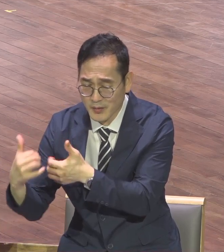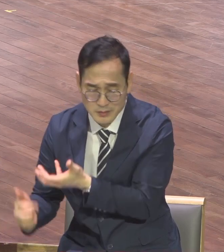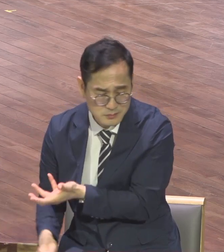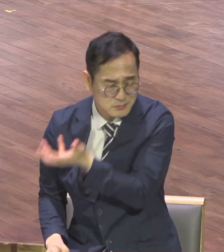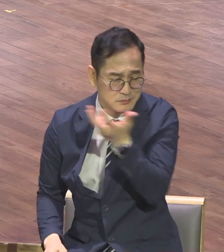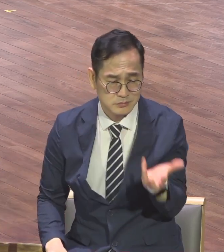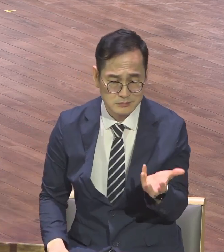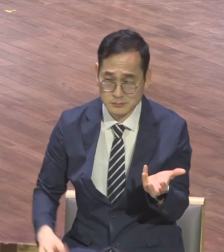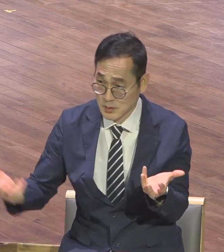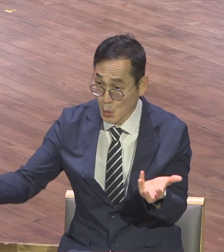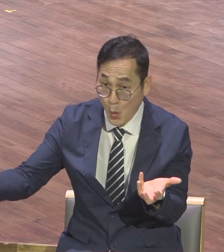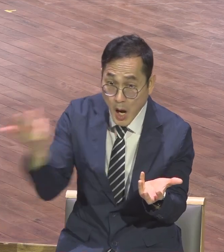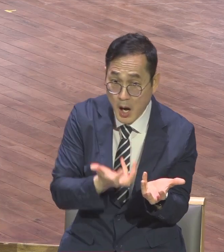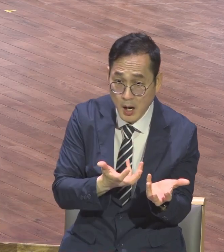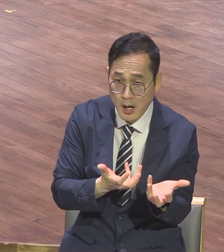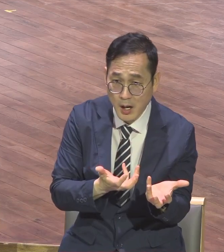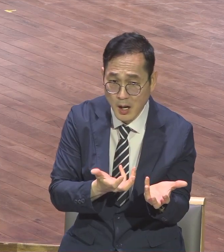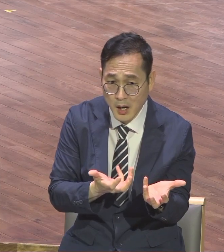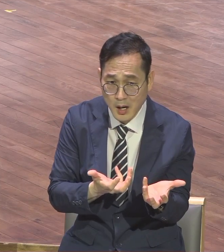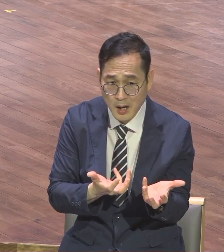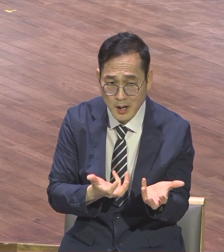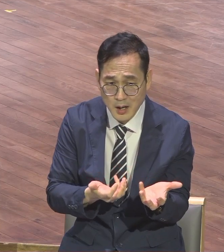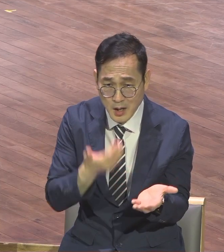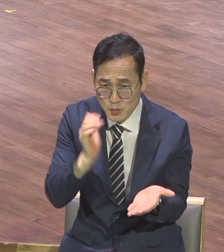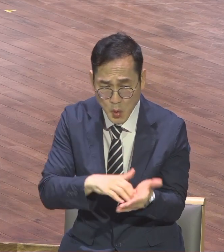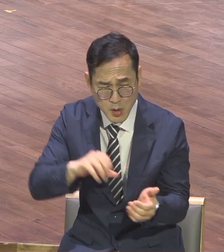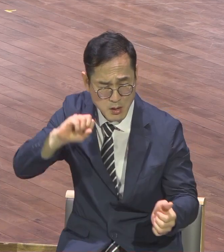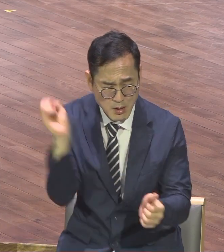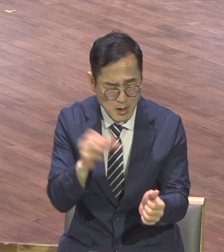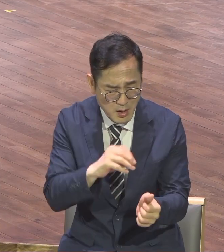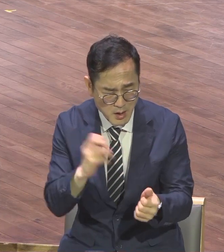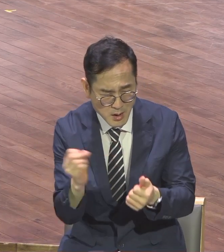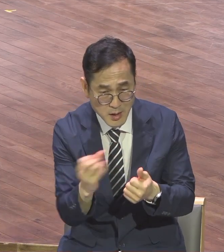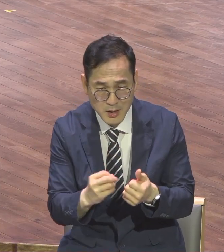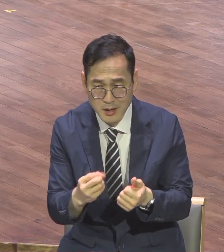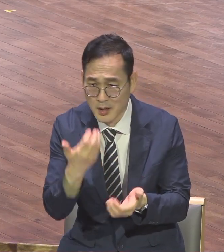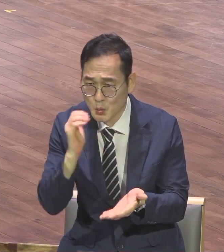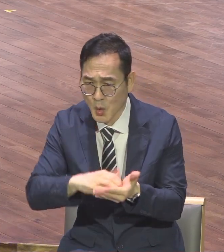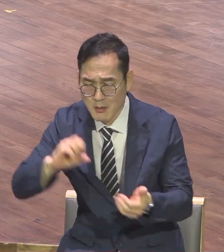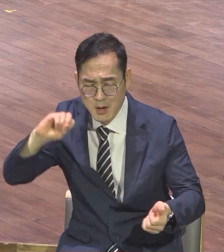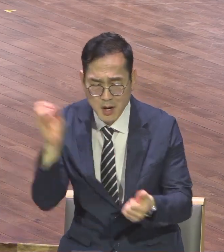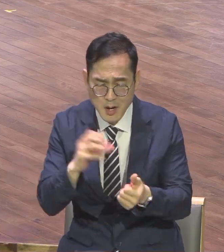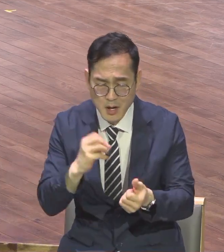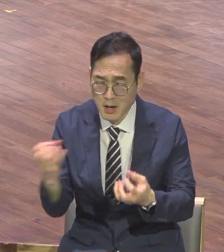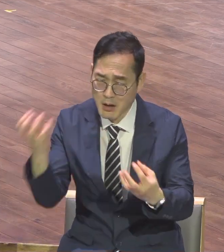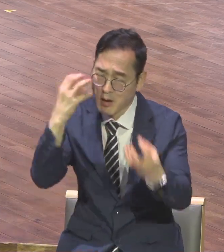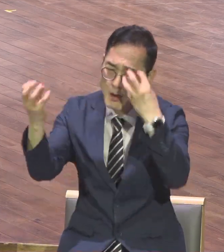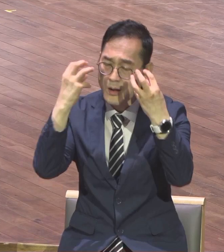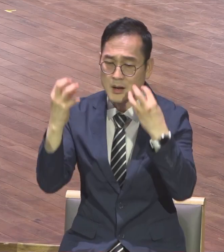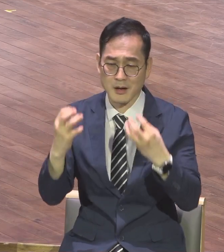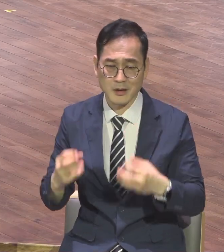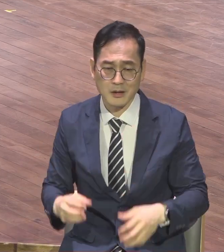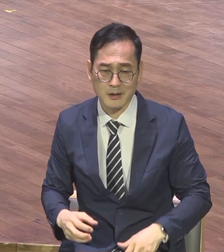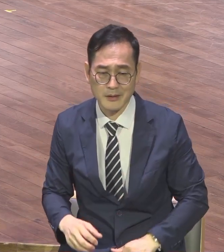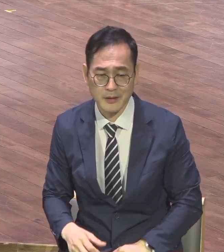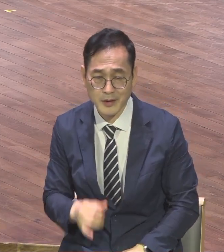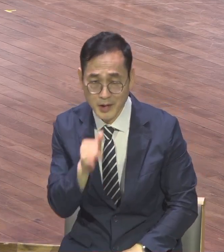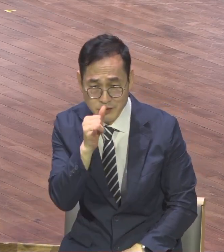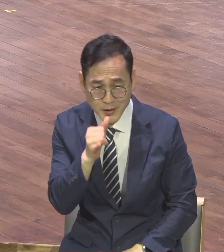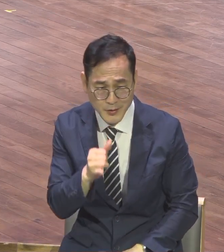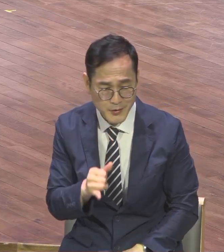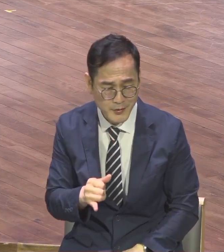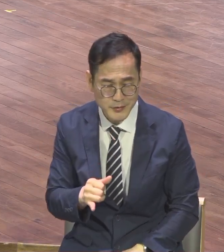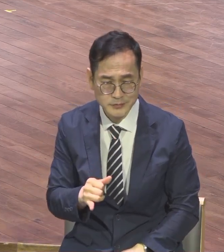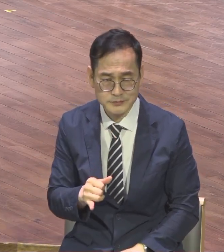충동해가지고 돌로 바울을 칩니다. 19절 보세요. 유대인들이 안디옥과